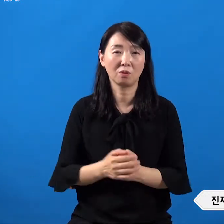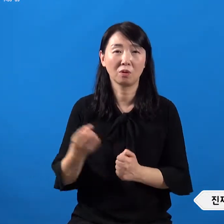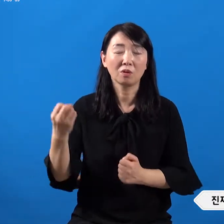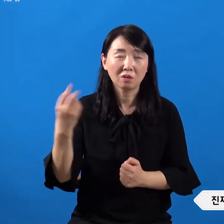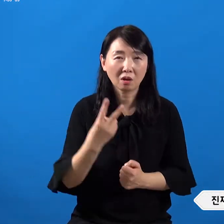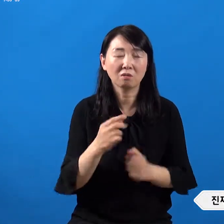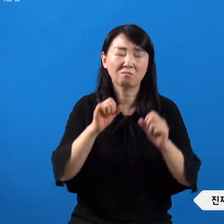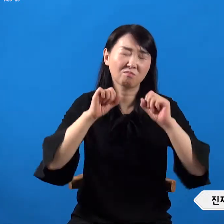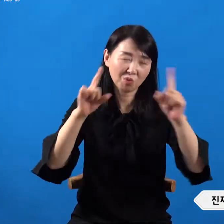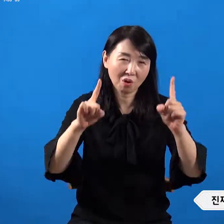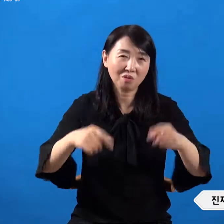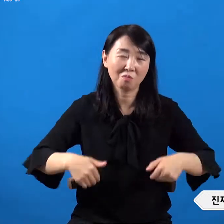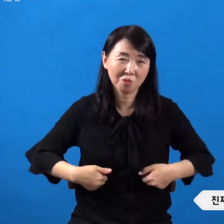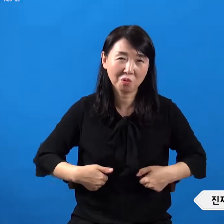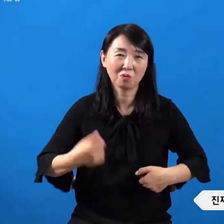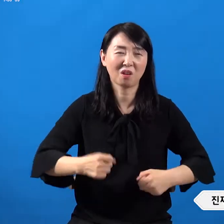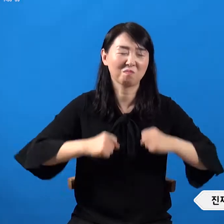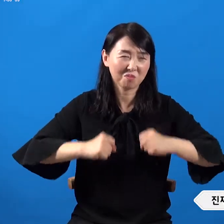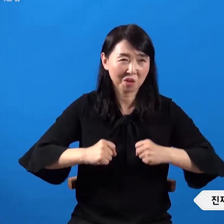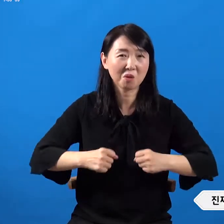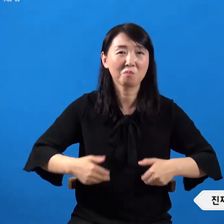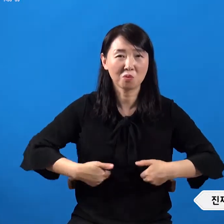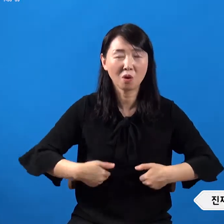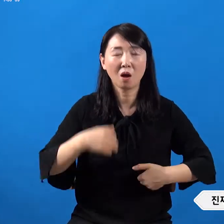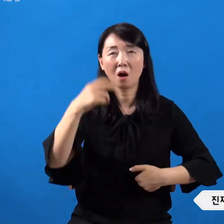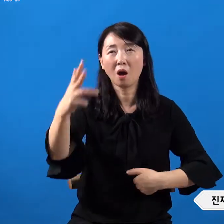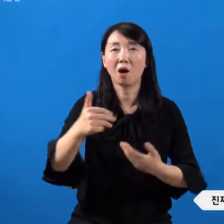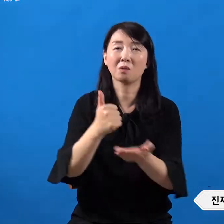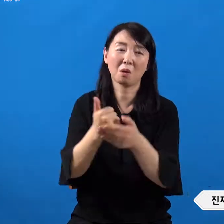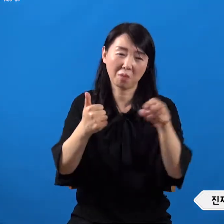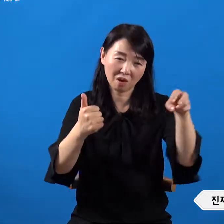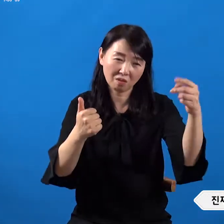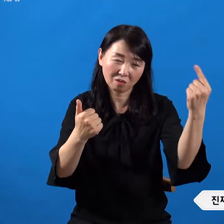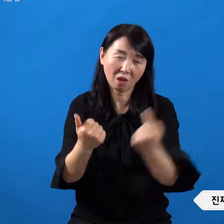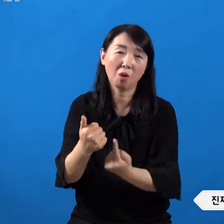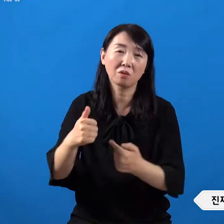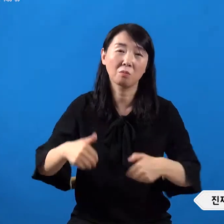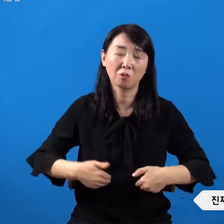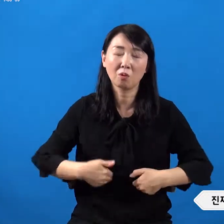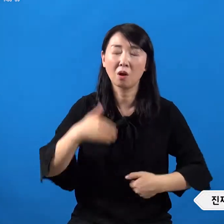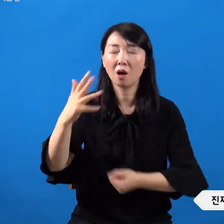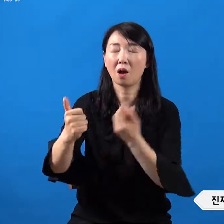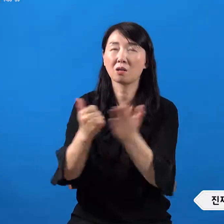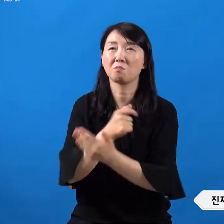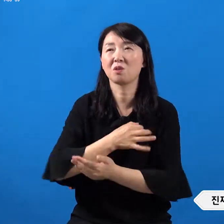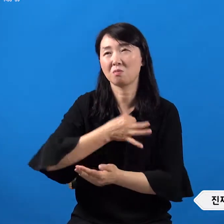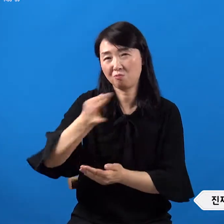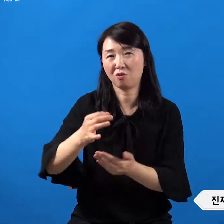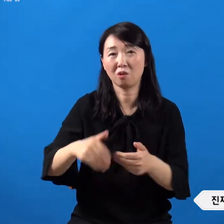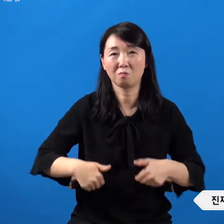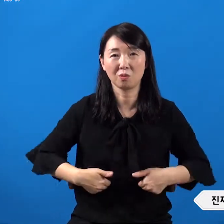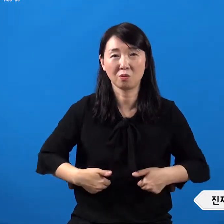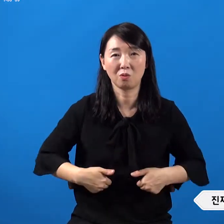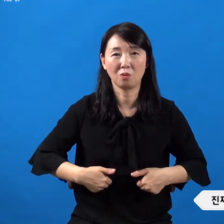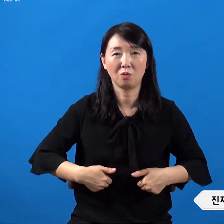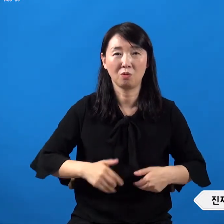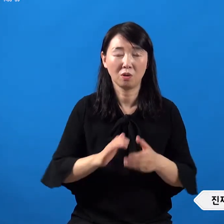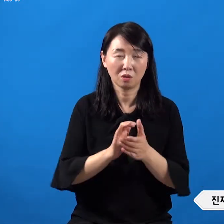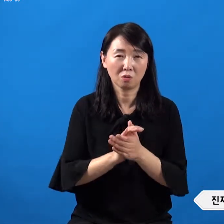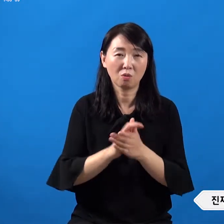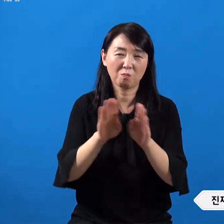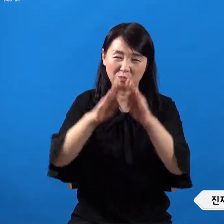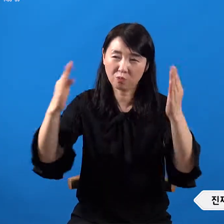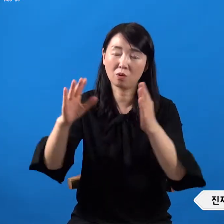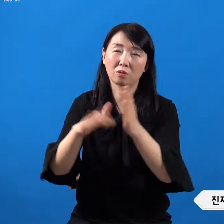합니다. 다시 깨어야 합니다. 다시 하나님 앞에 나와야 합니다. 다시 하나님의 이름을 불러야 합니다. 우리의 기도의 문이